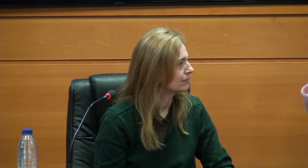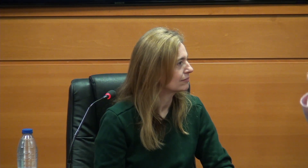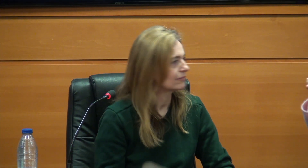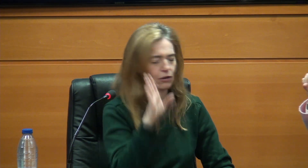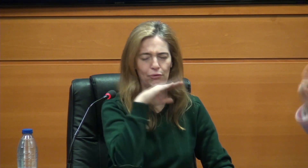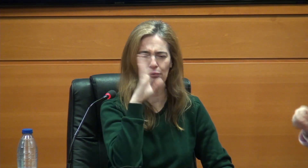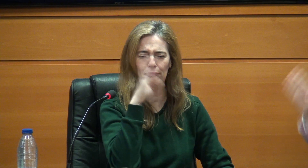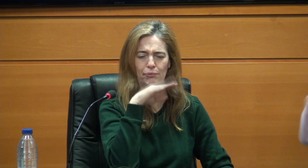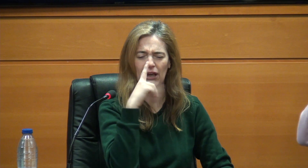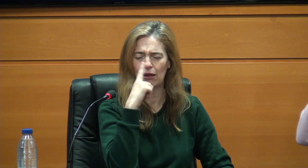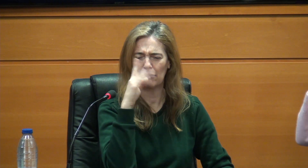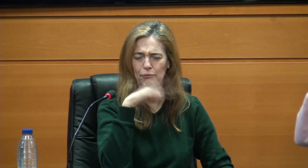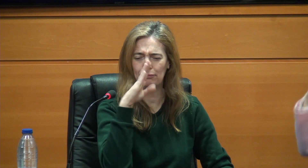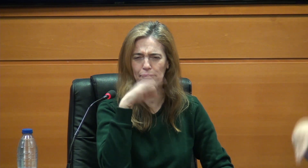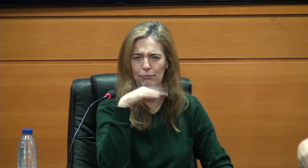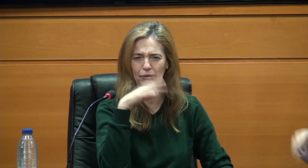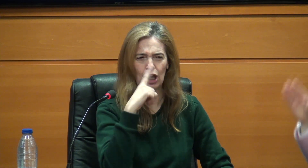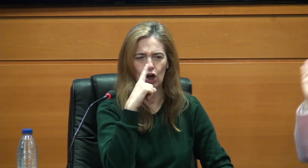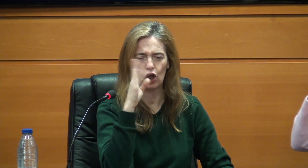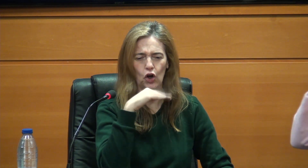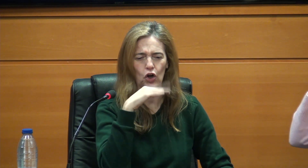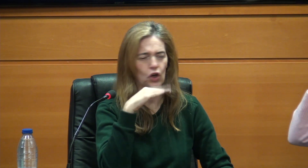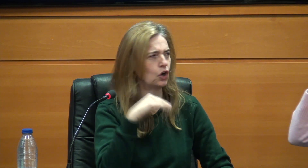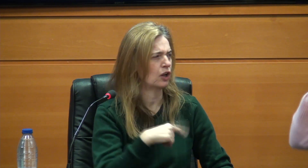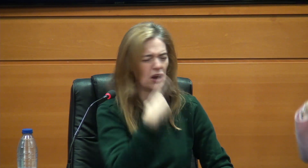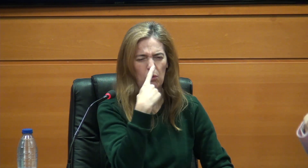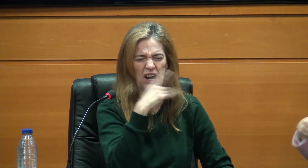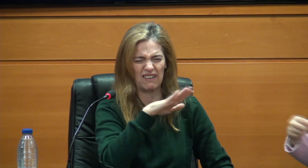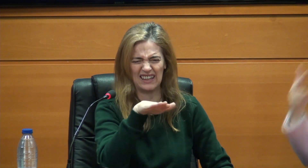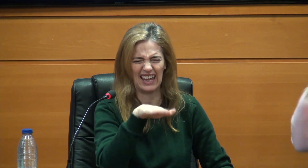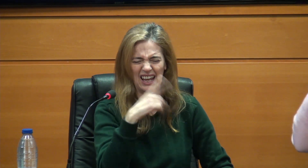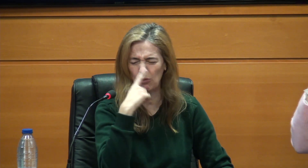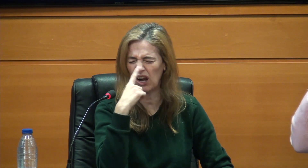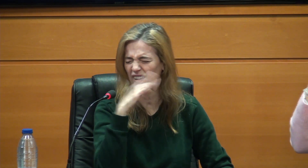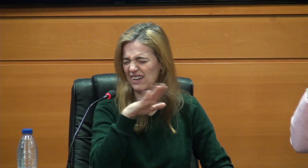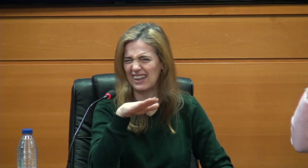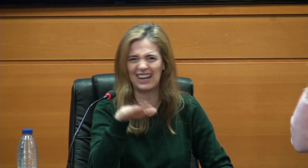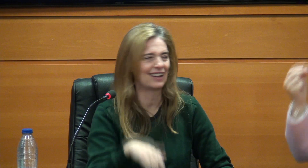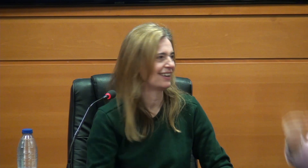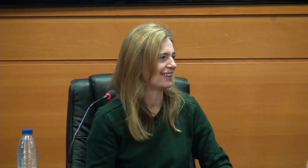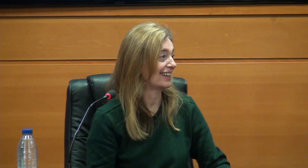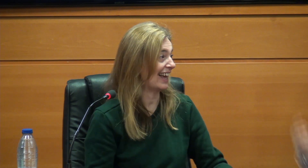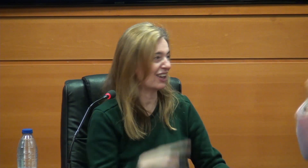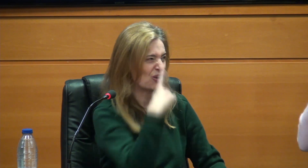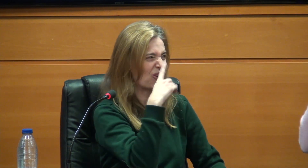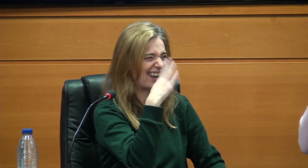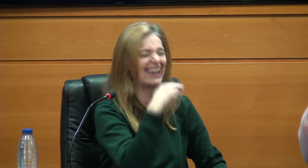oler así vale el verbo leer es así pero los los pies es